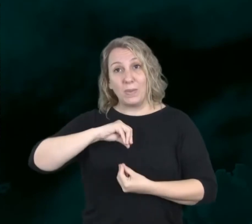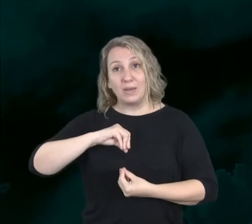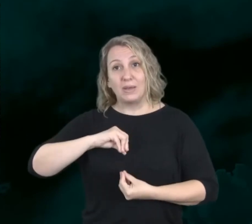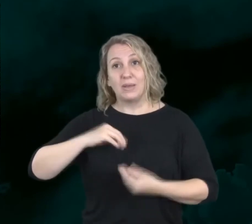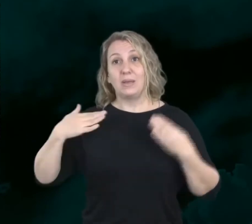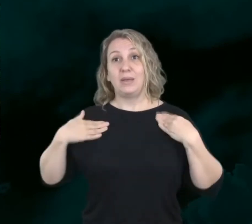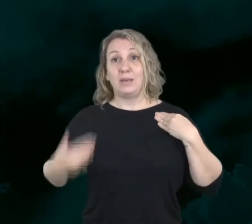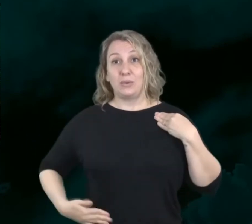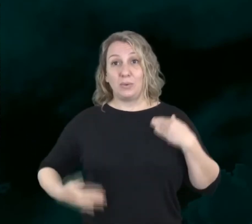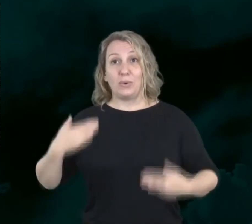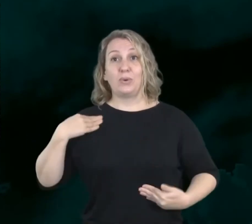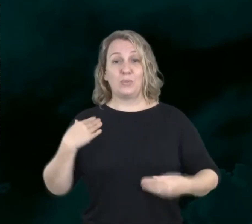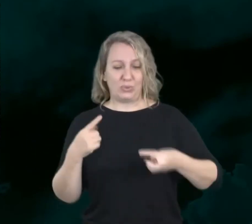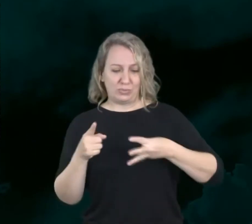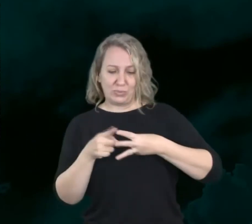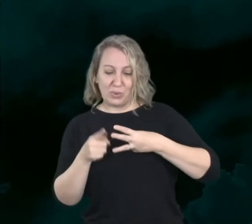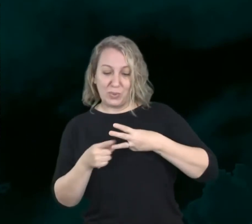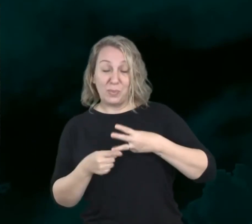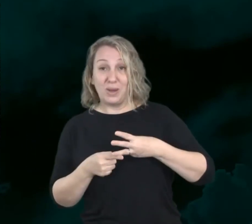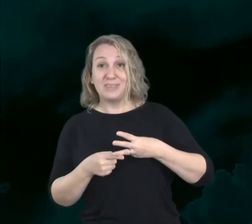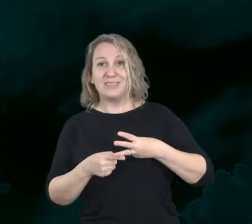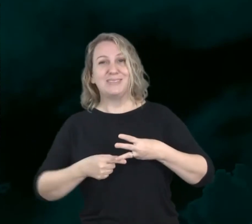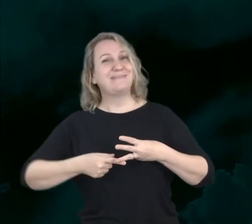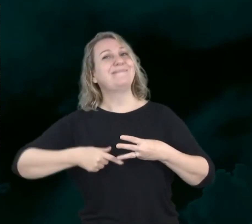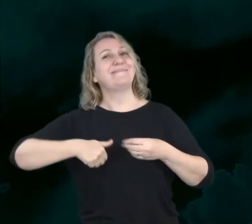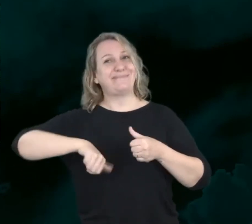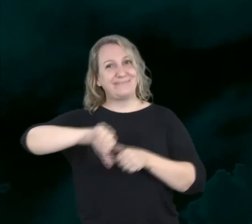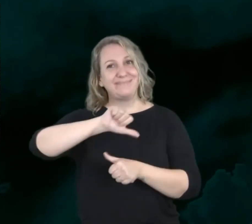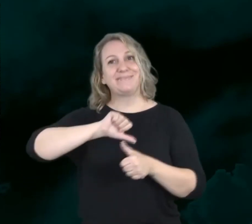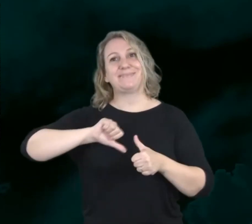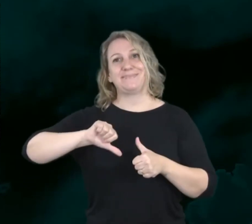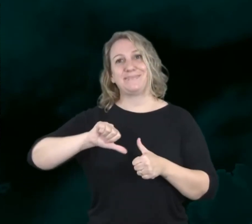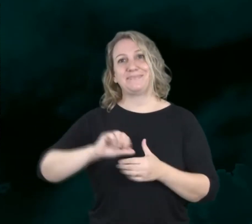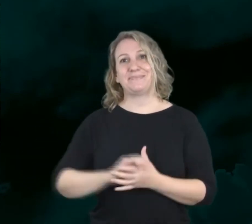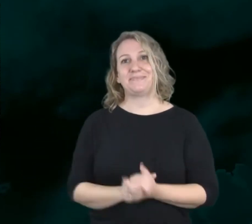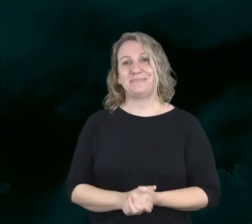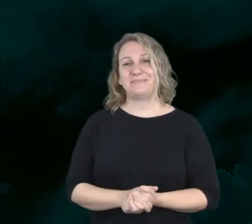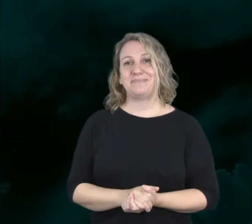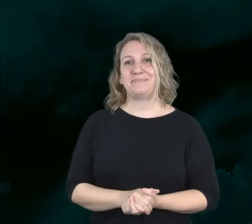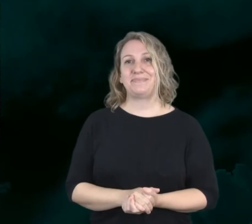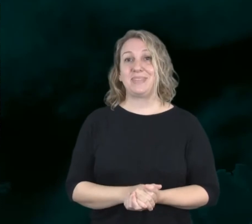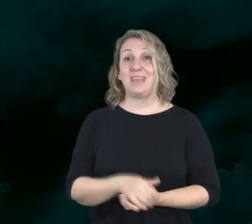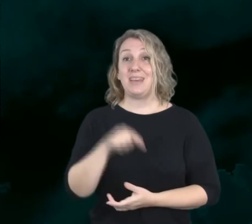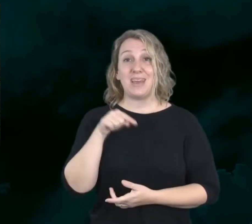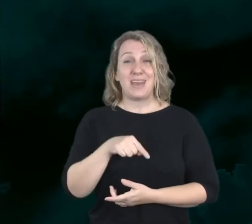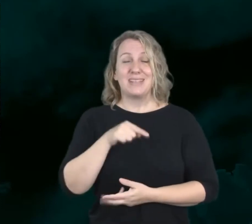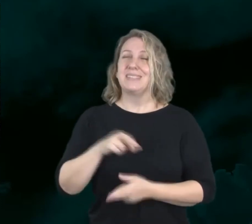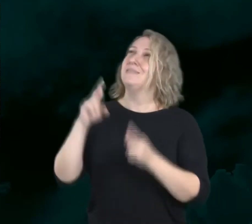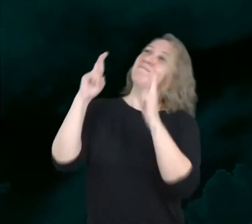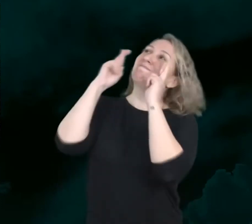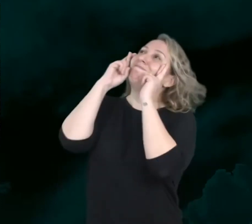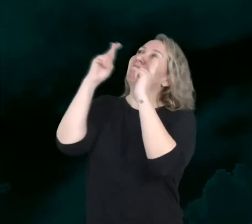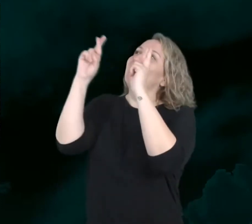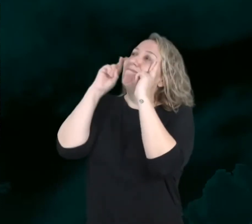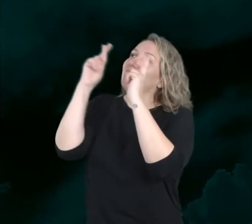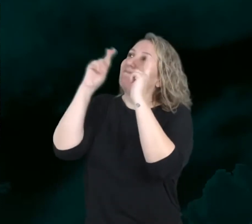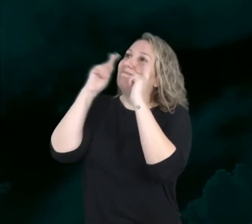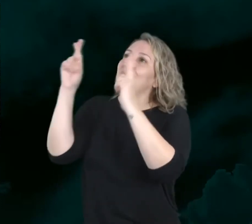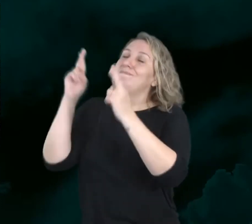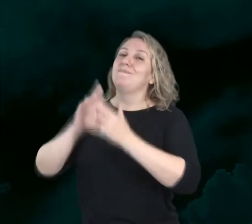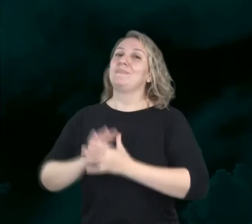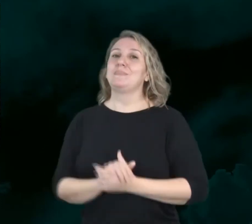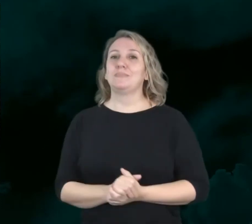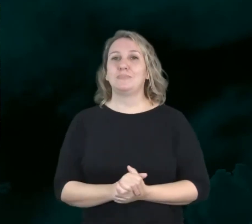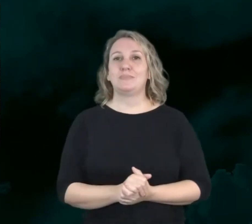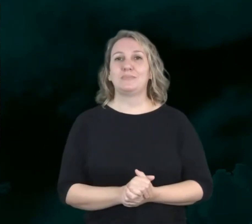essa é a nossa esperança. Que coisa maravilhosa, coisa gloriosa. Então, essa é a nossa esperança. Então, vamos lá. Romanos